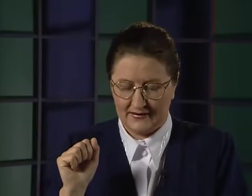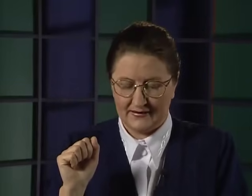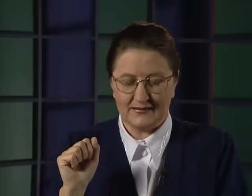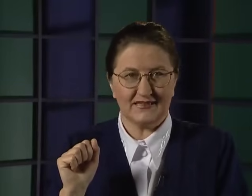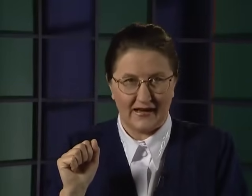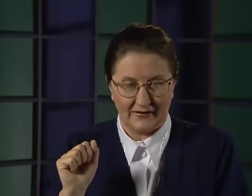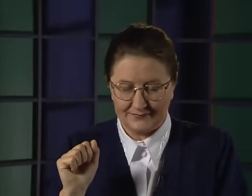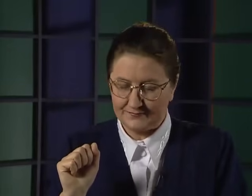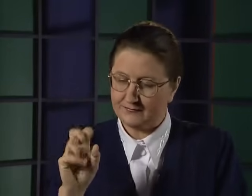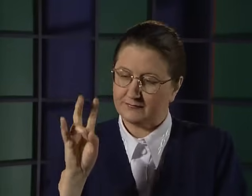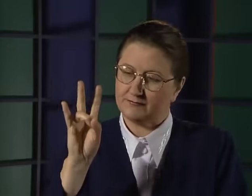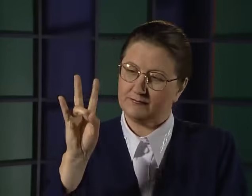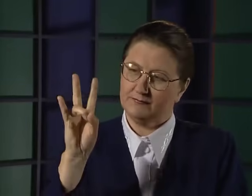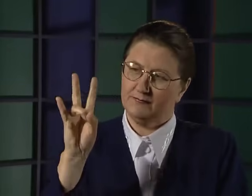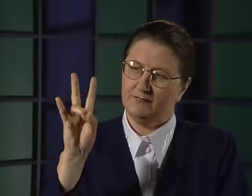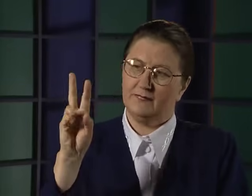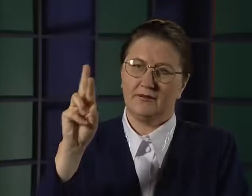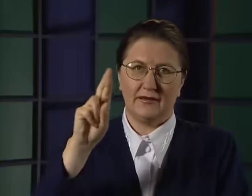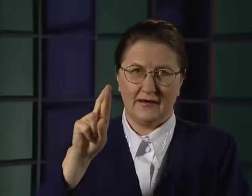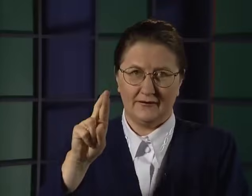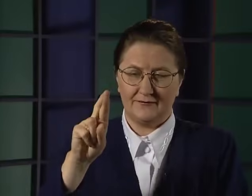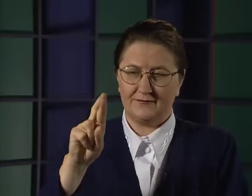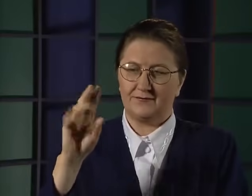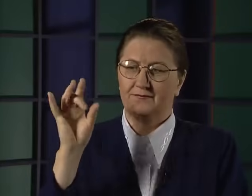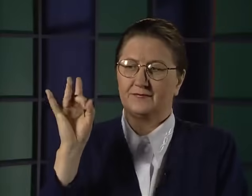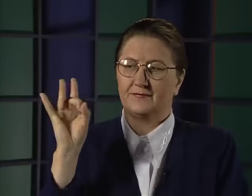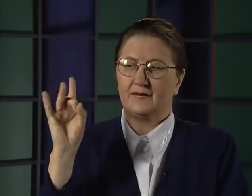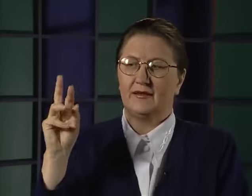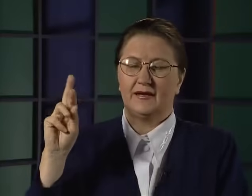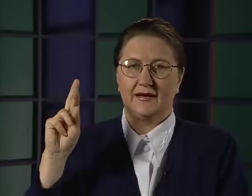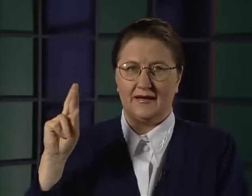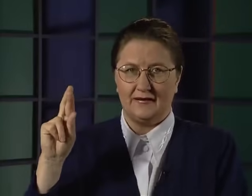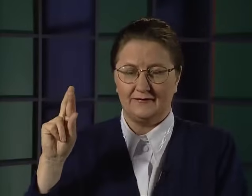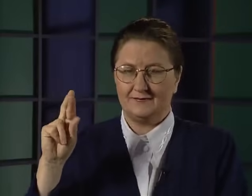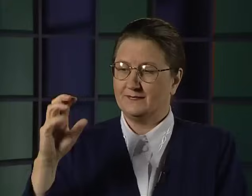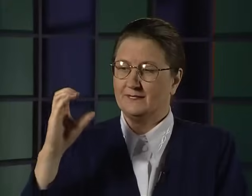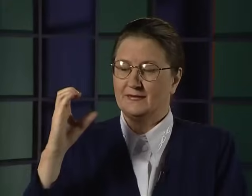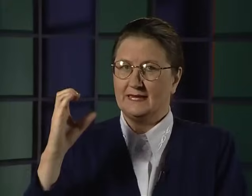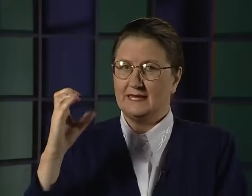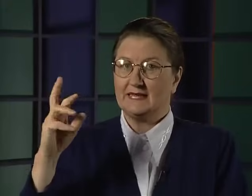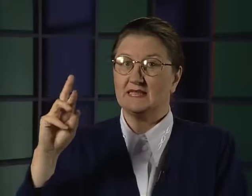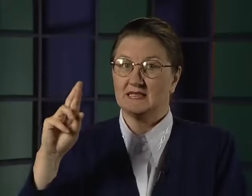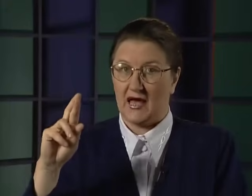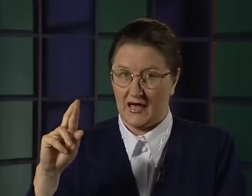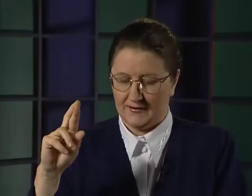«СЯ».